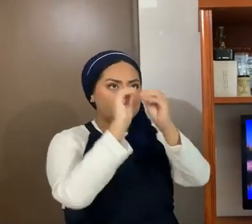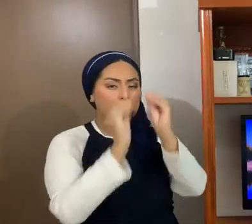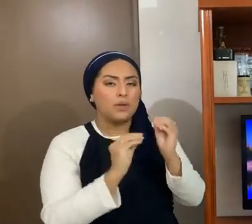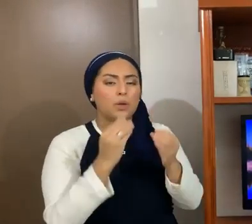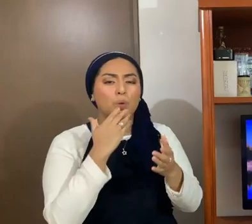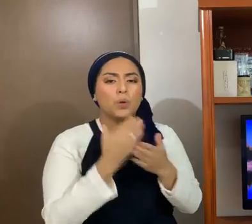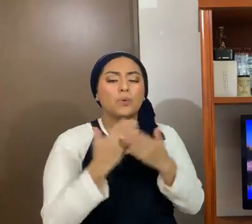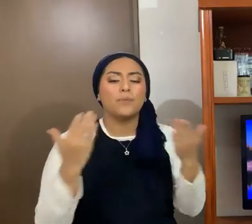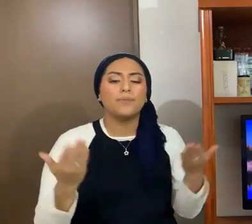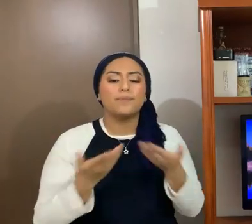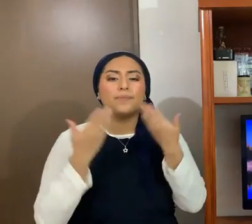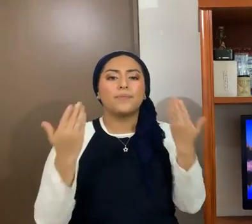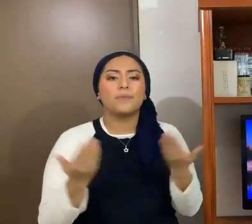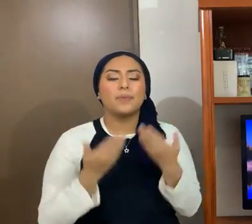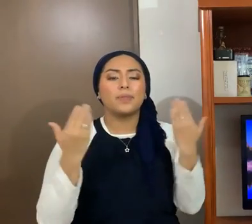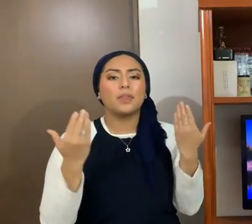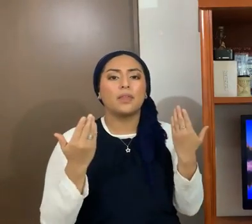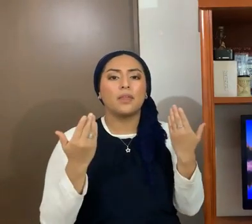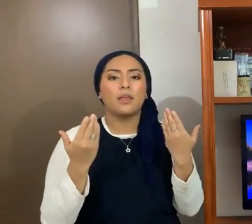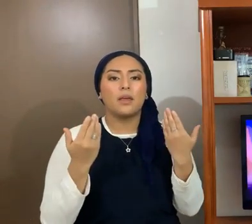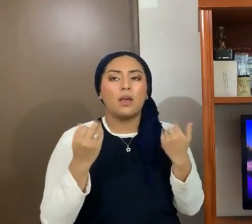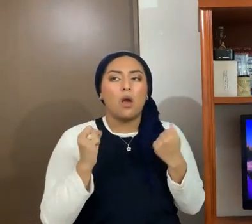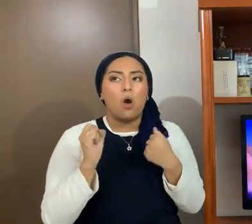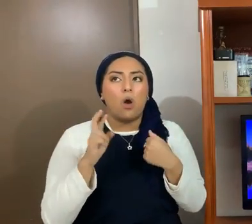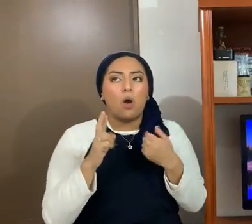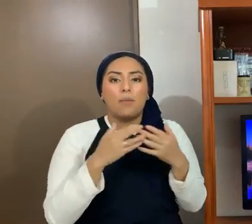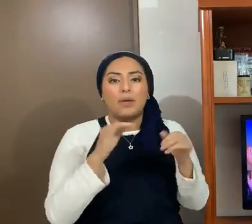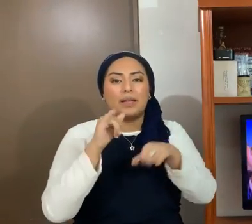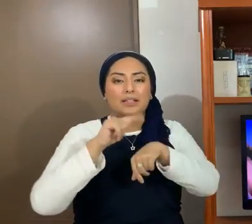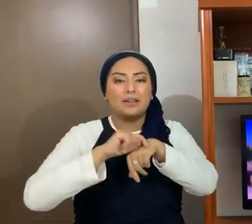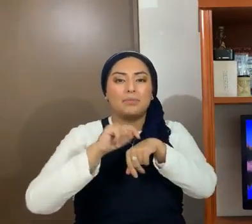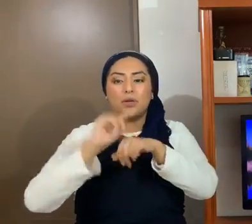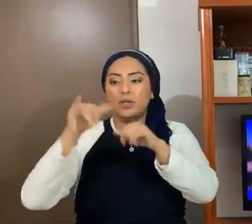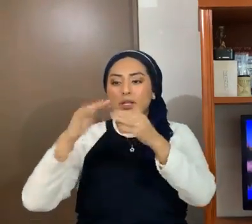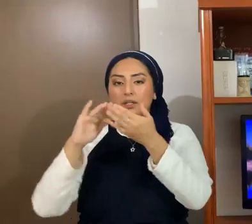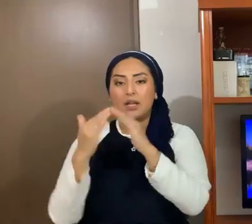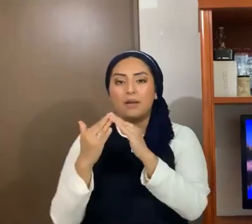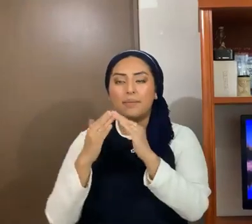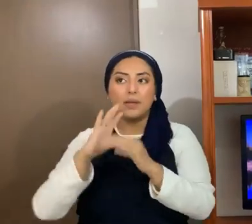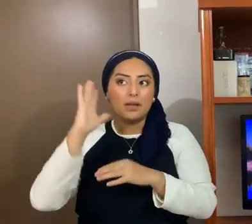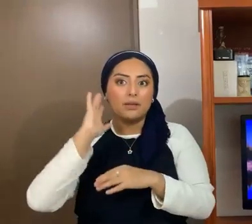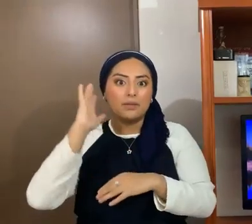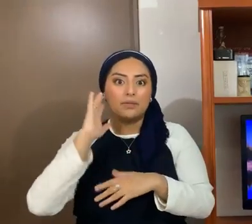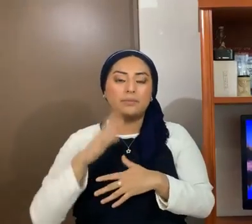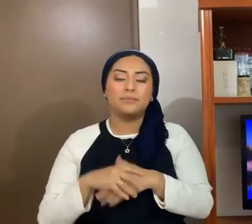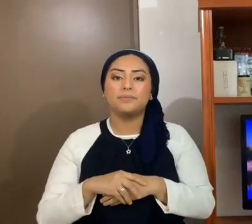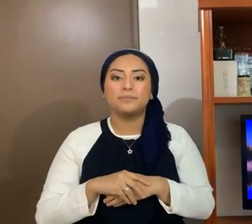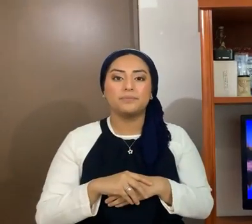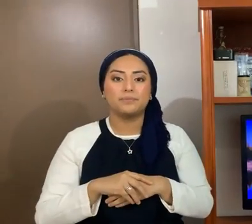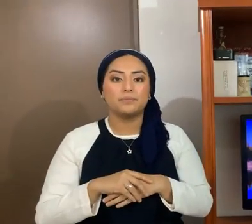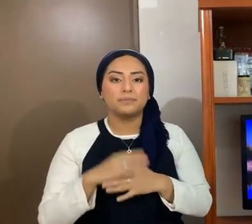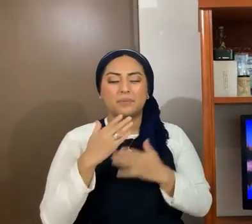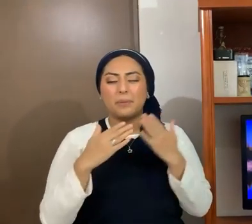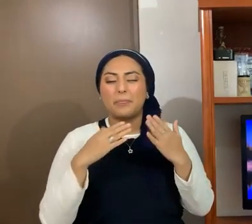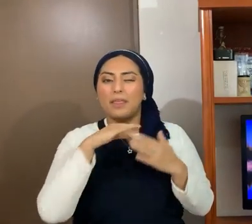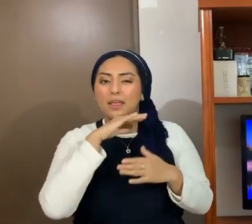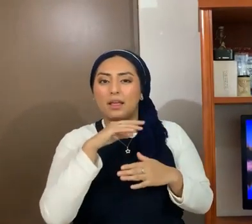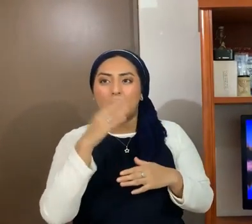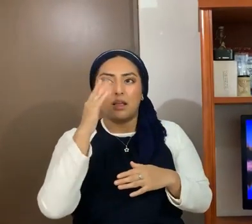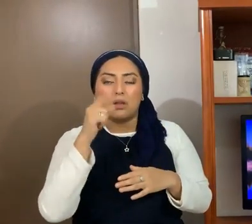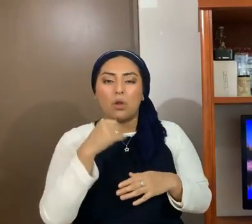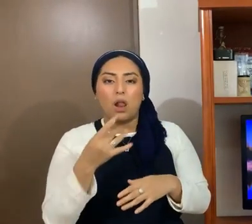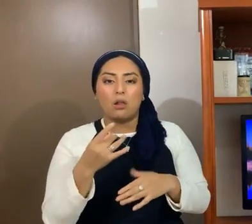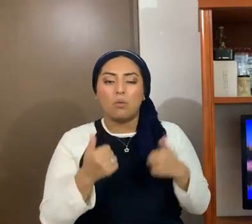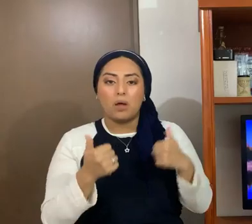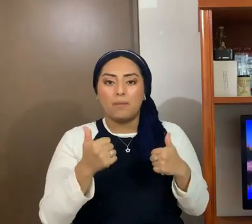un buen aroma, ¿sí? Así, o seríamos como el templo de Jerusalén, el templo de Jerusalén de aquel tiempo, con cosas que no le